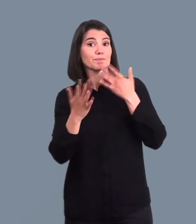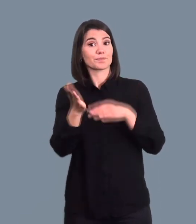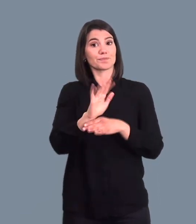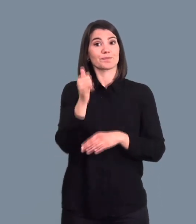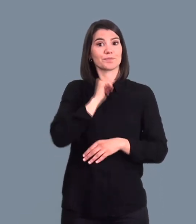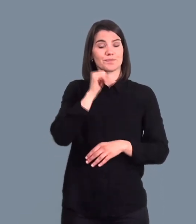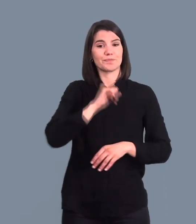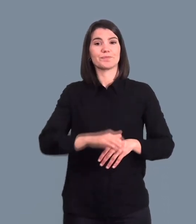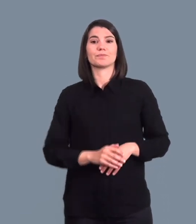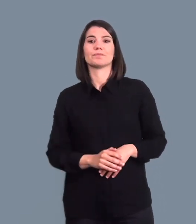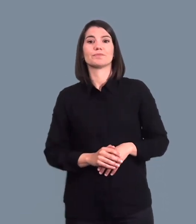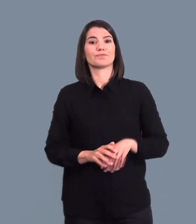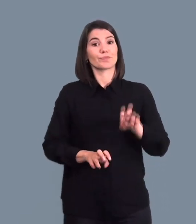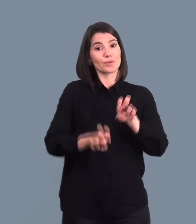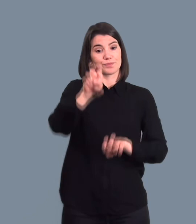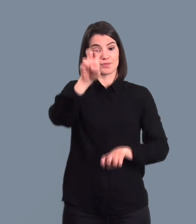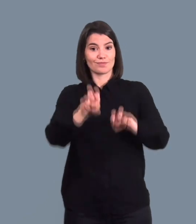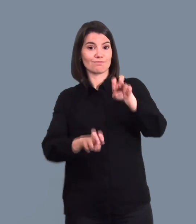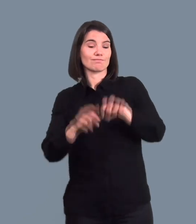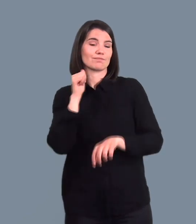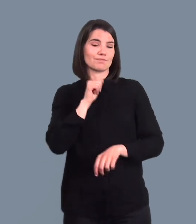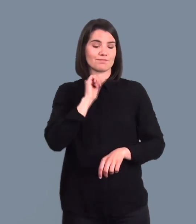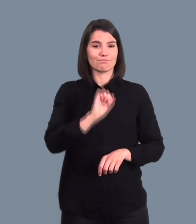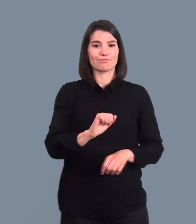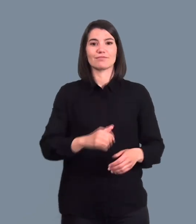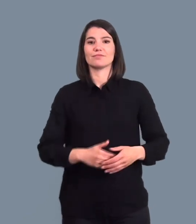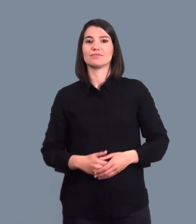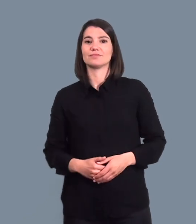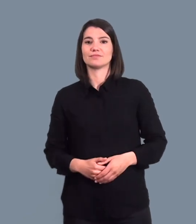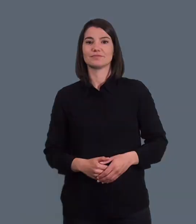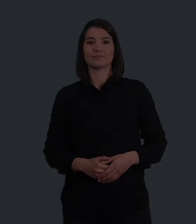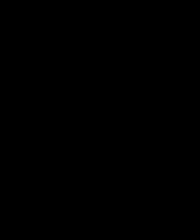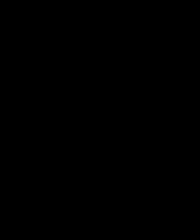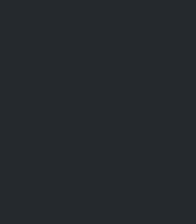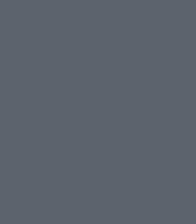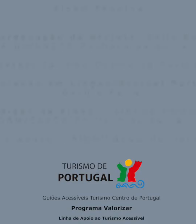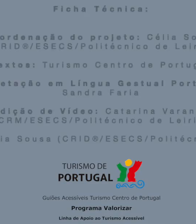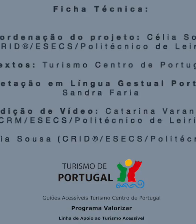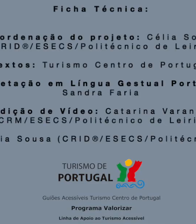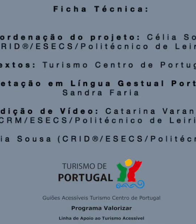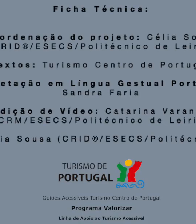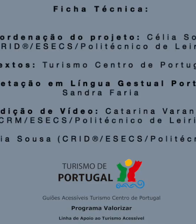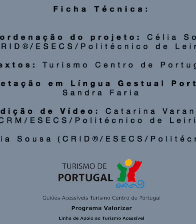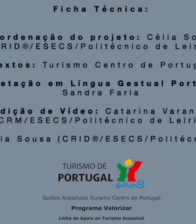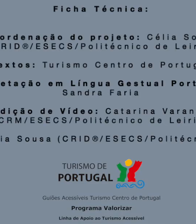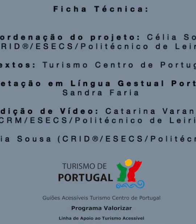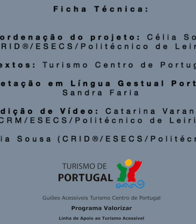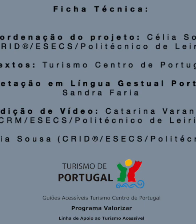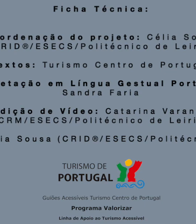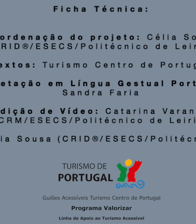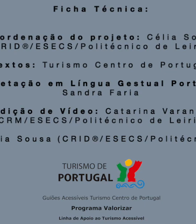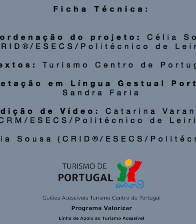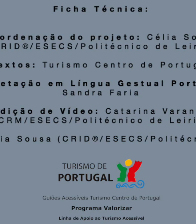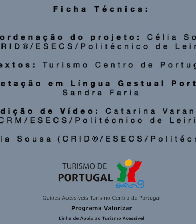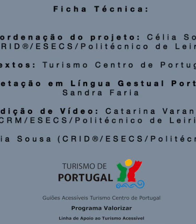Teatro José Lúcio da Silva. Ascensor e Levador de Leiria. Centro de Interprobado de Leiria. está扮ado